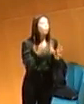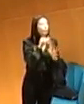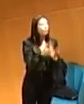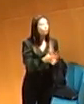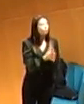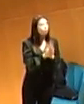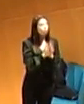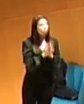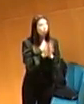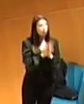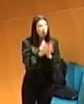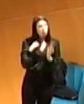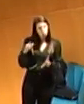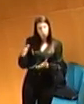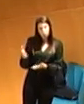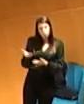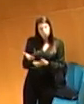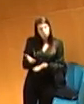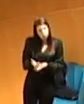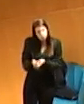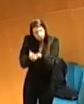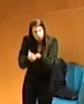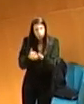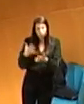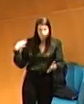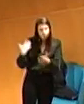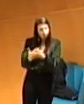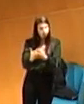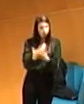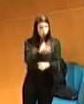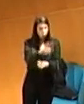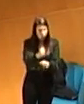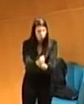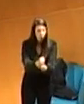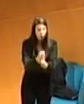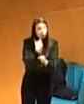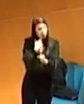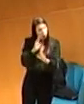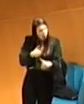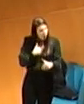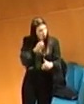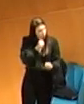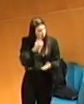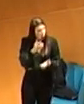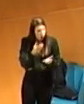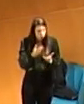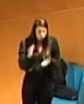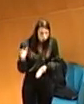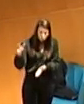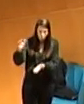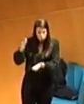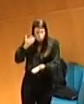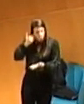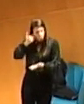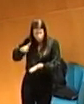je la porte depuis 33 ans, donc j'ai des choses à leur transmettre de ce que je connais d'elle. Ils ne peuvent pas dire, c'est